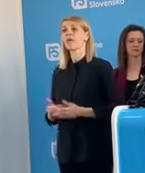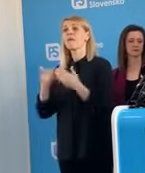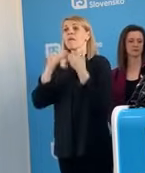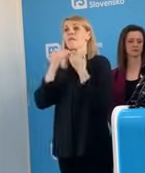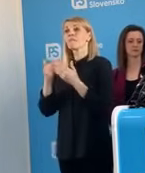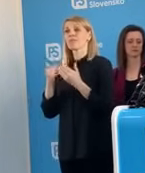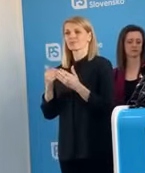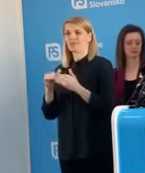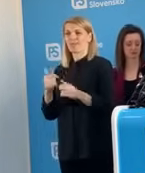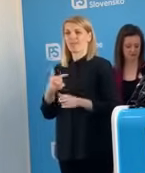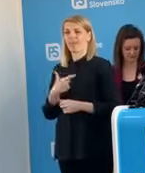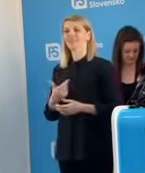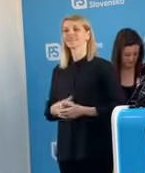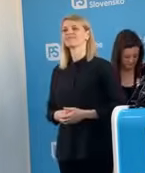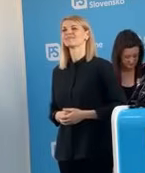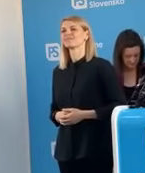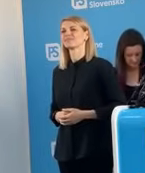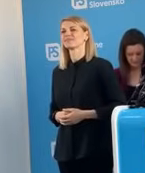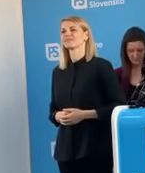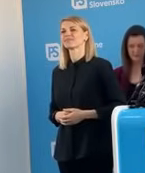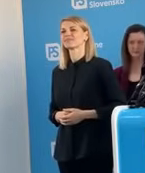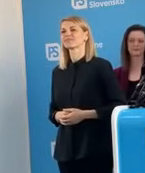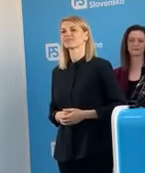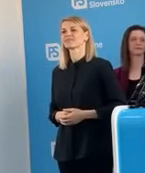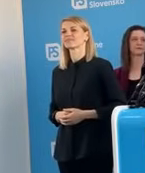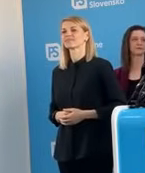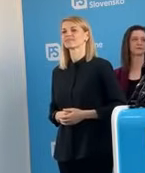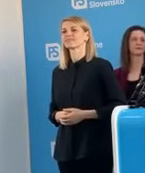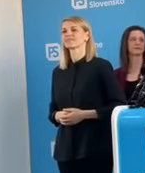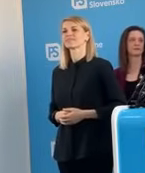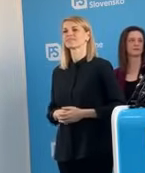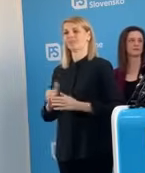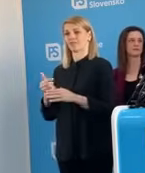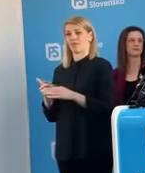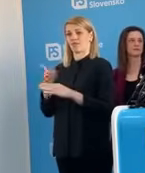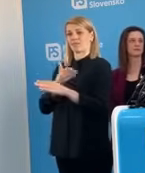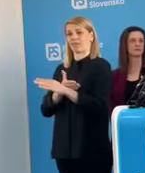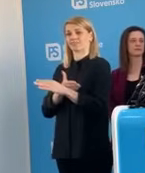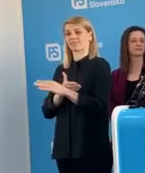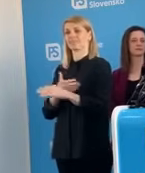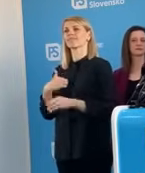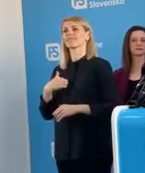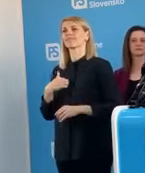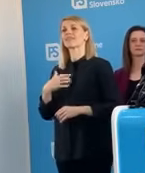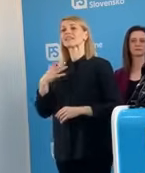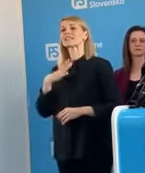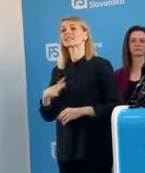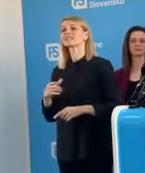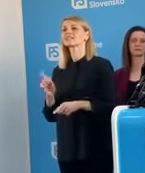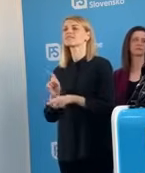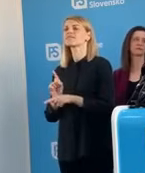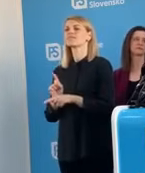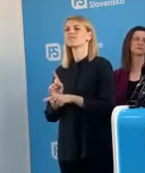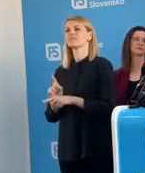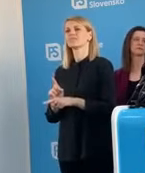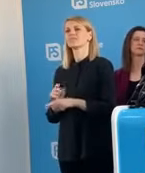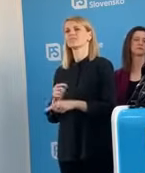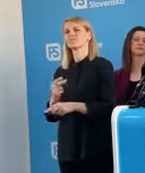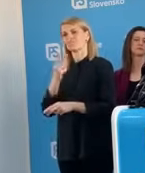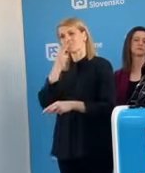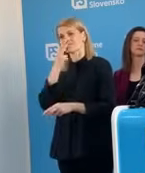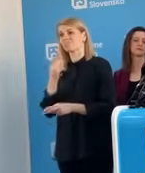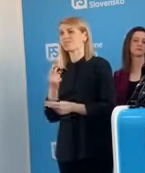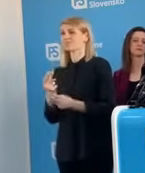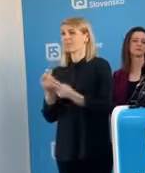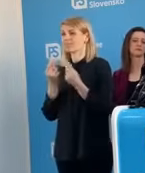Pozdravujem vás aj ja. A aj skôr možno tak netradične by som rád ocenil talent